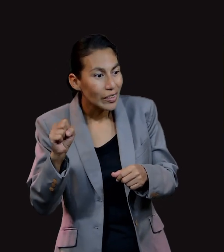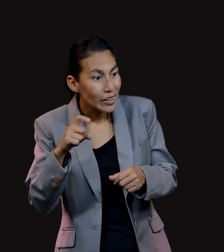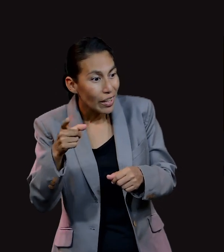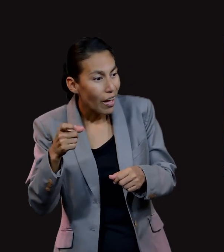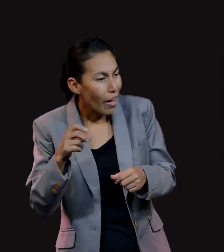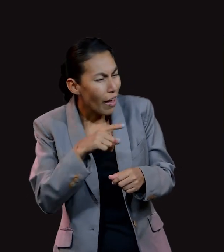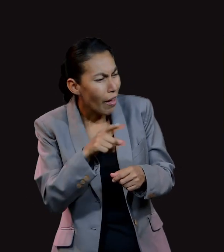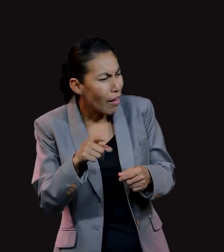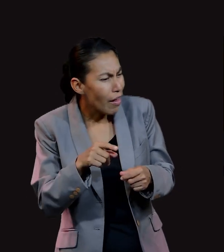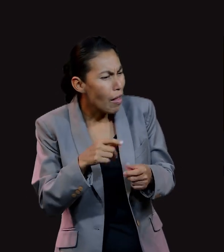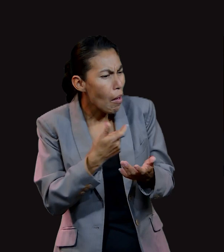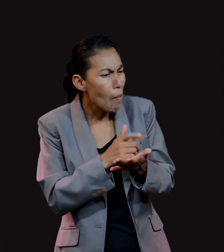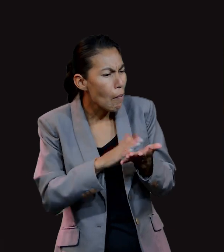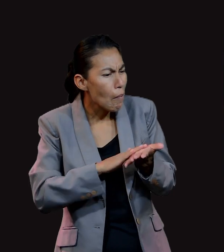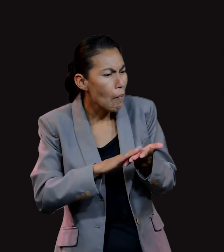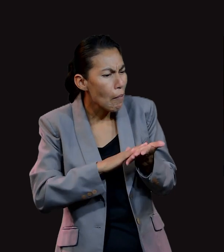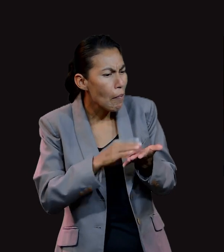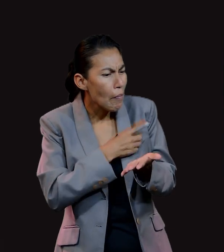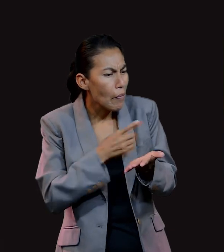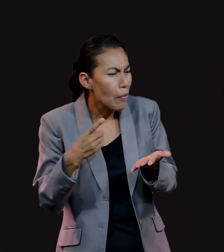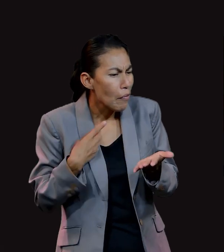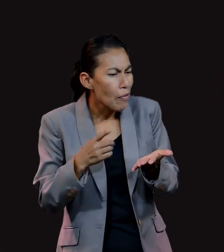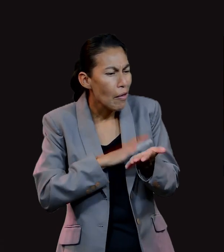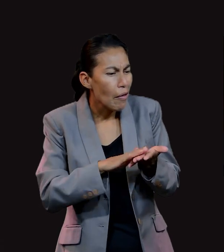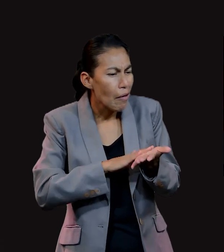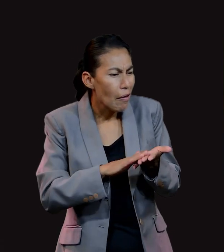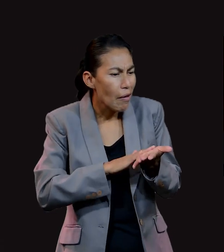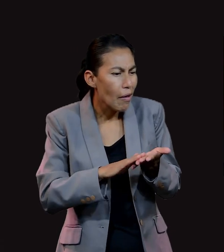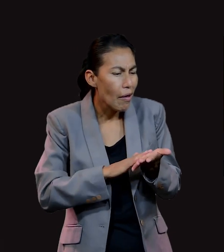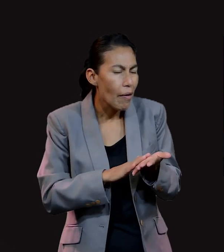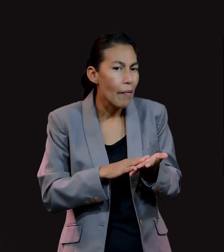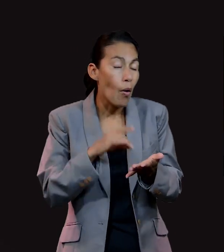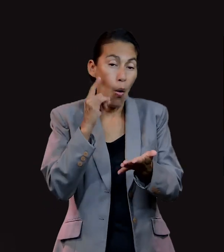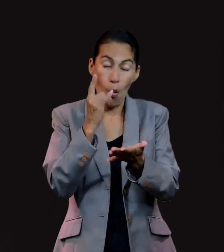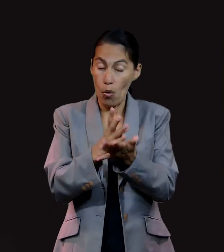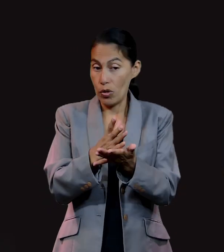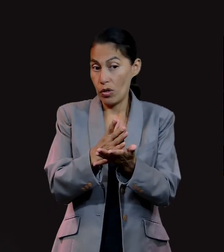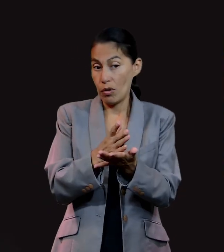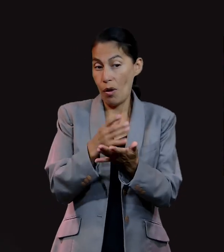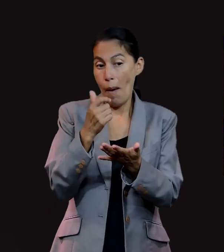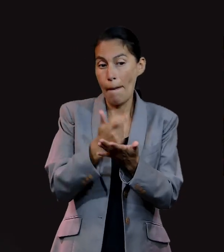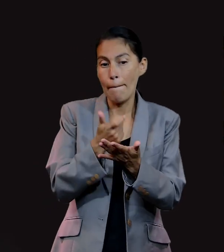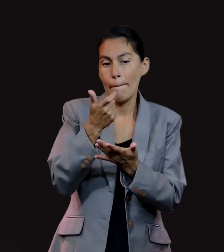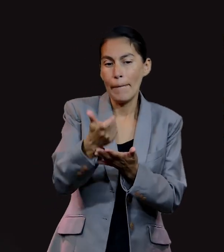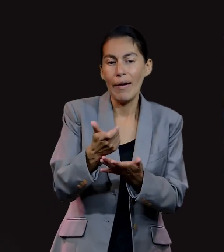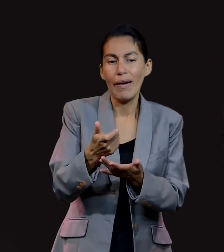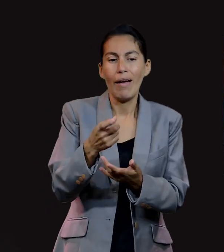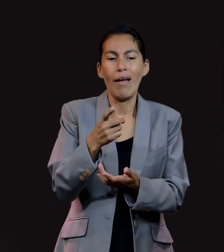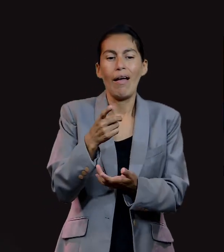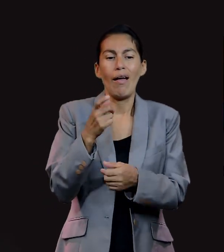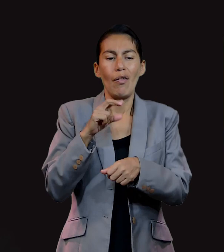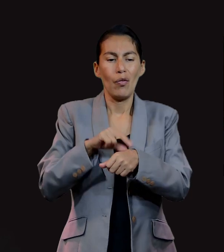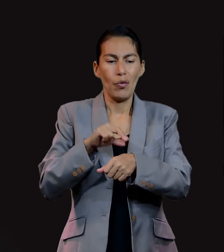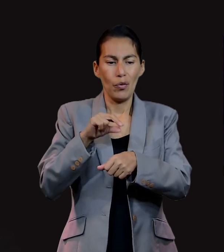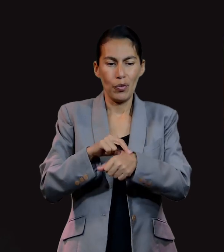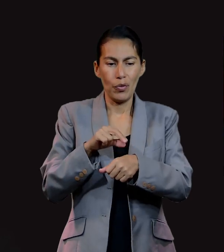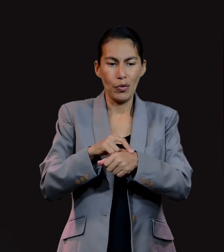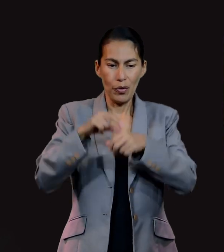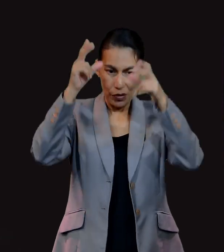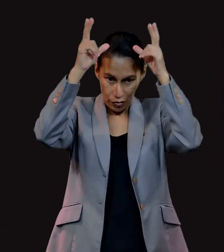el hospital Fairfax le ha condonado su deuda en su totalidad y sabe ¿sabe qué? dice